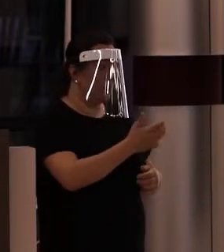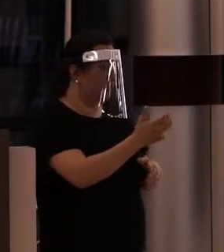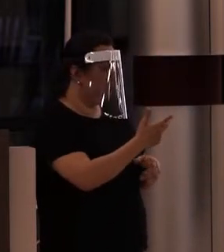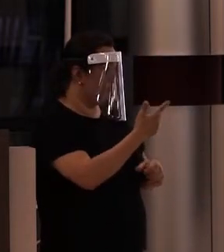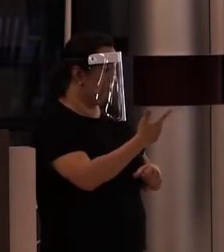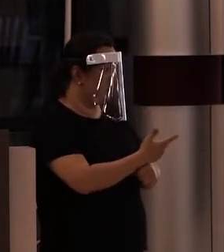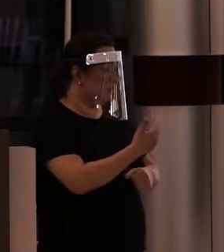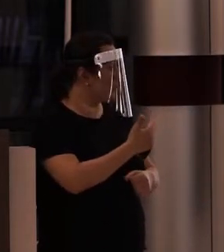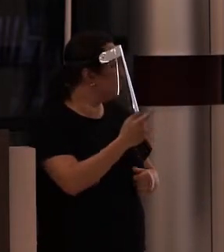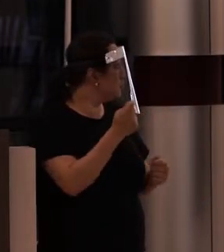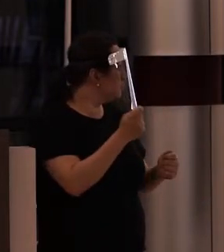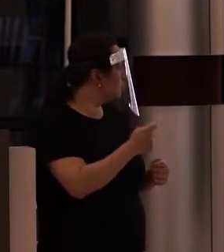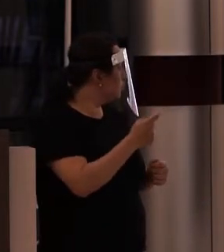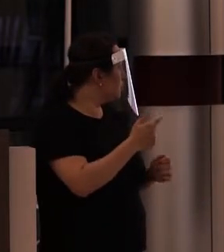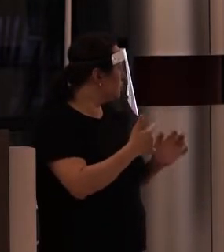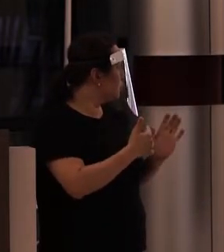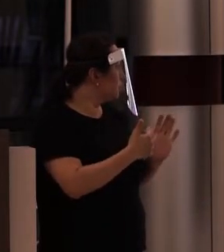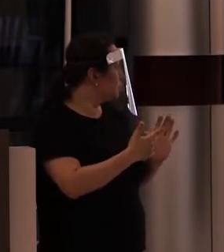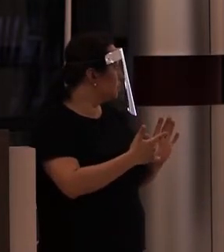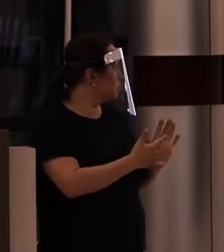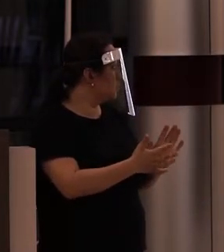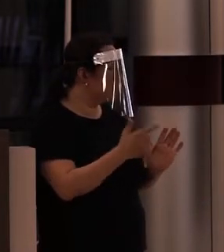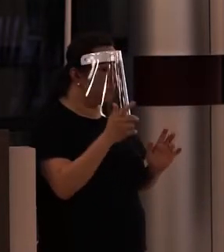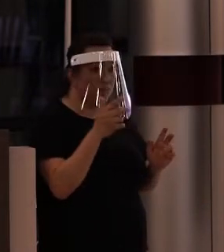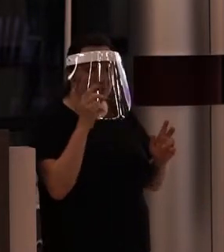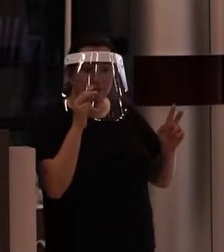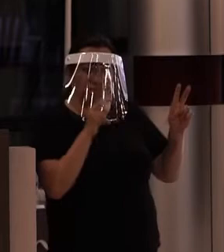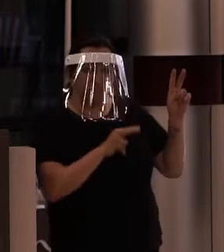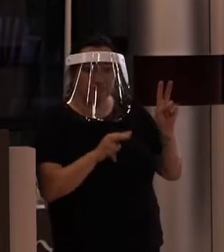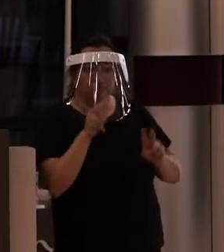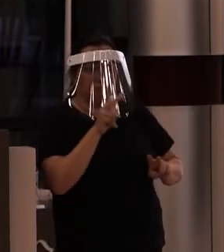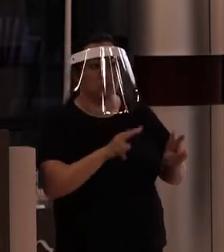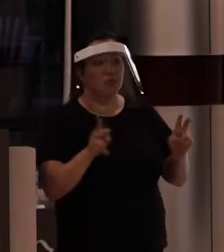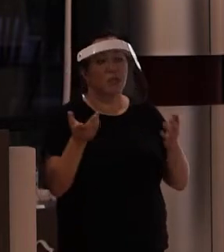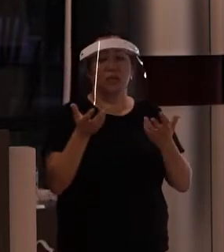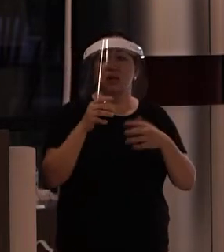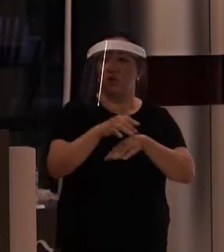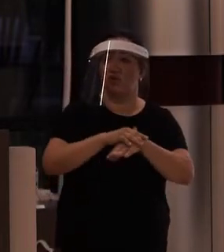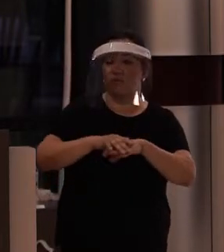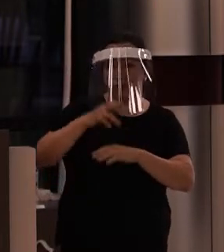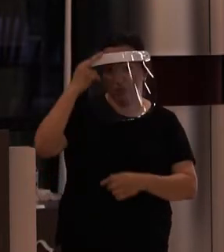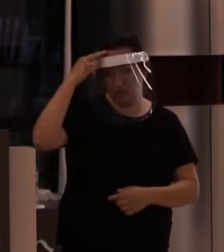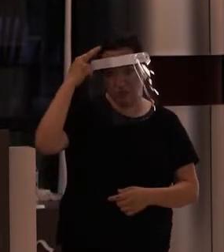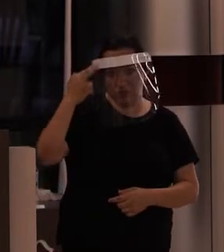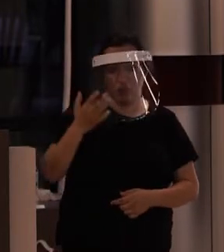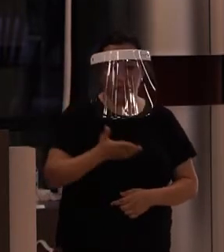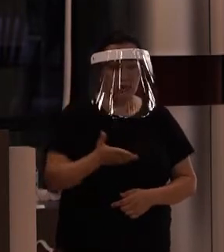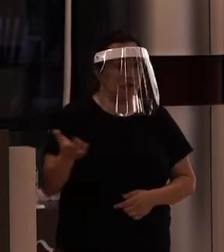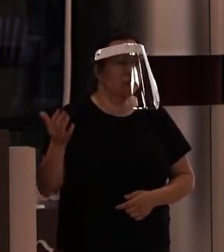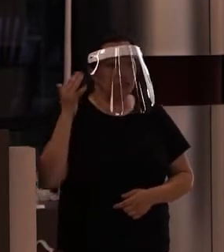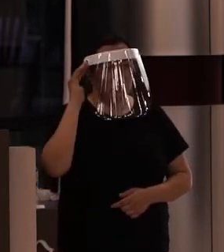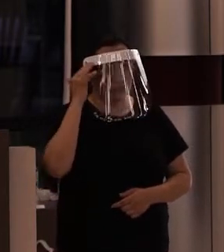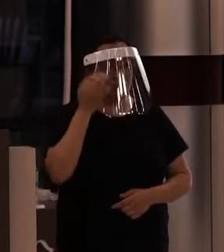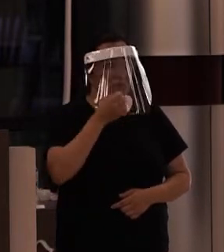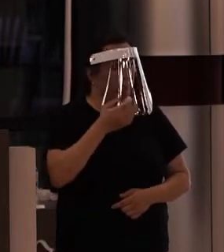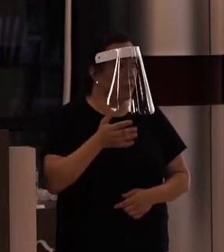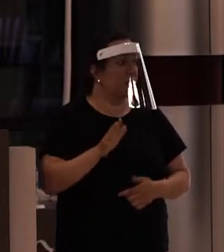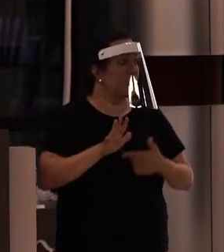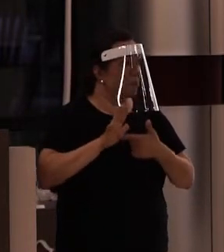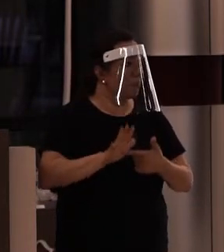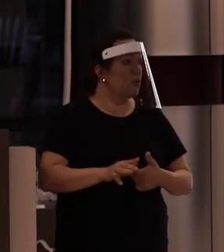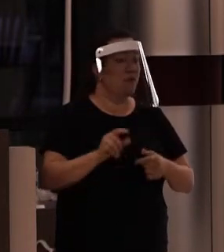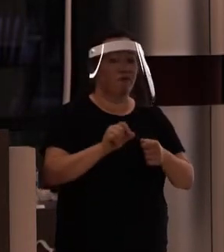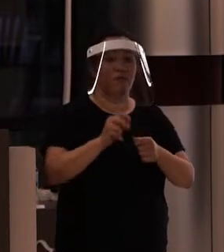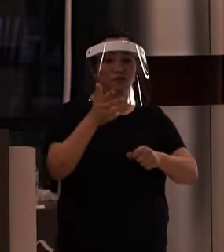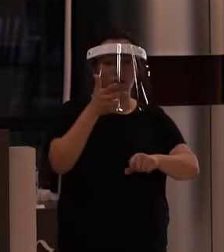também, como foi dito, né? Você tem uma visão, às vezes você quer conversar com o seu chefe, ele não entende bem, aí você faz um